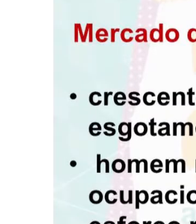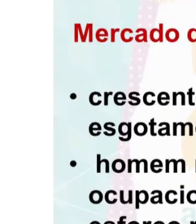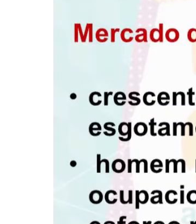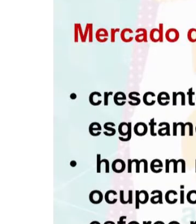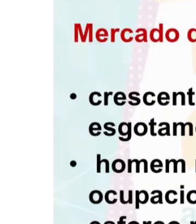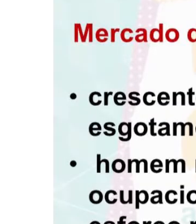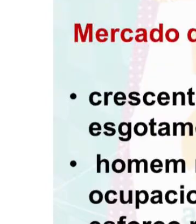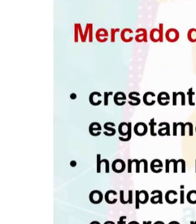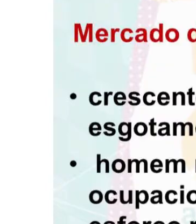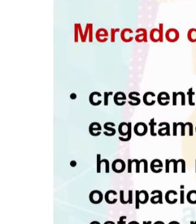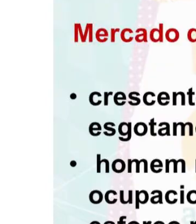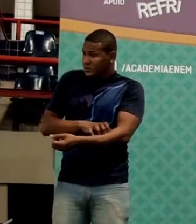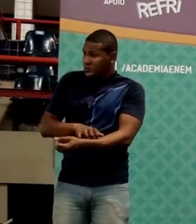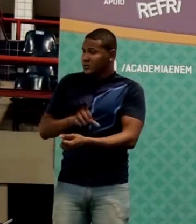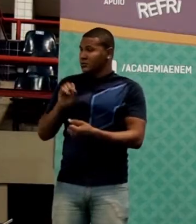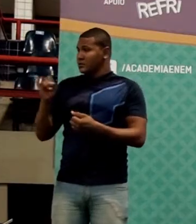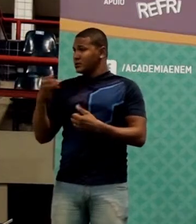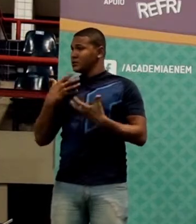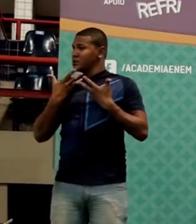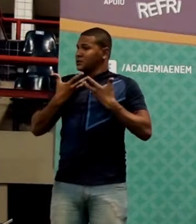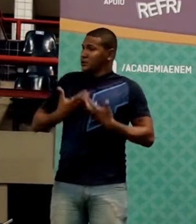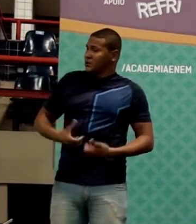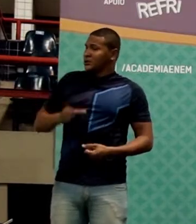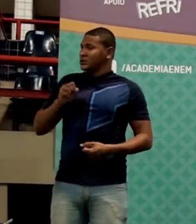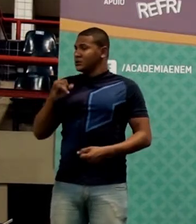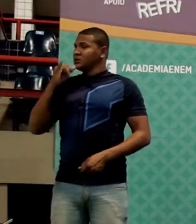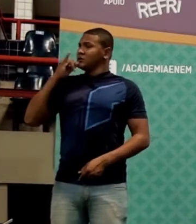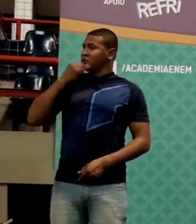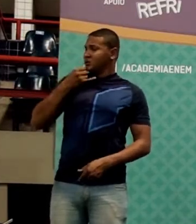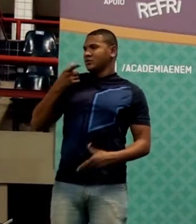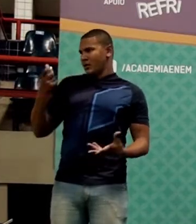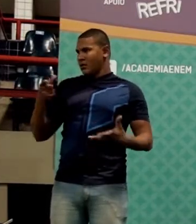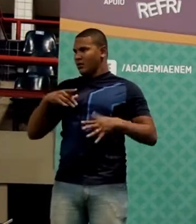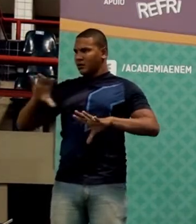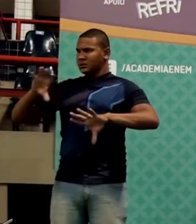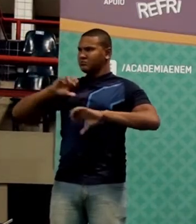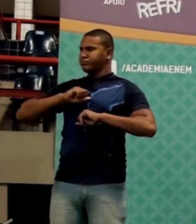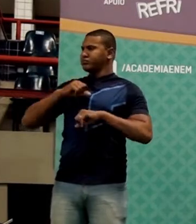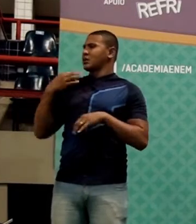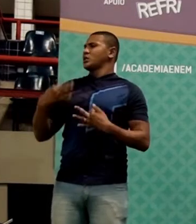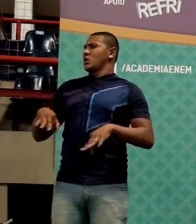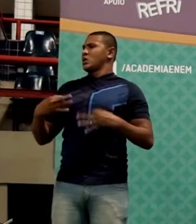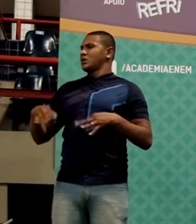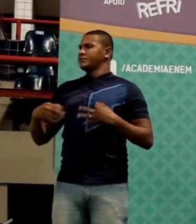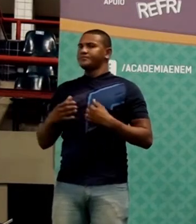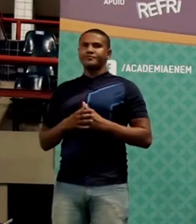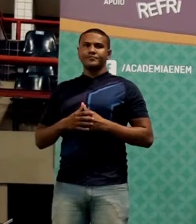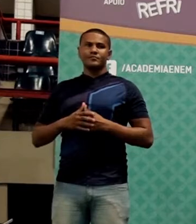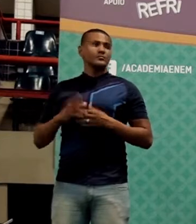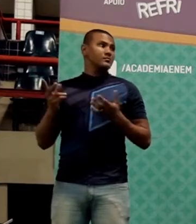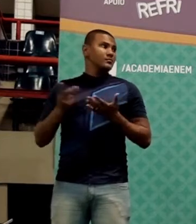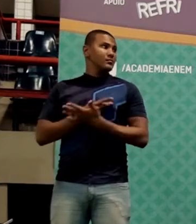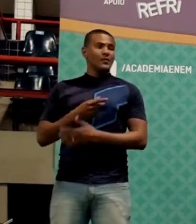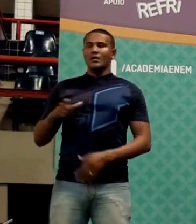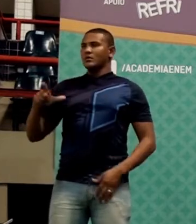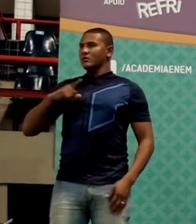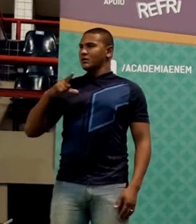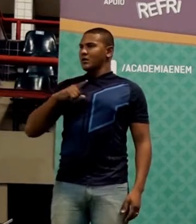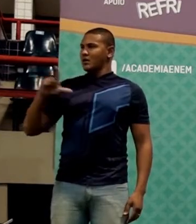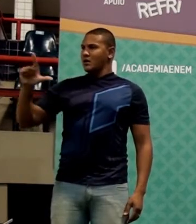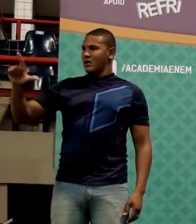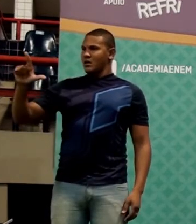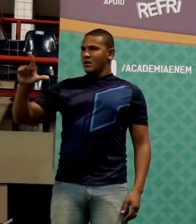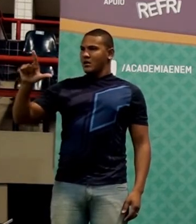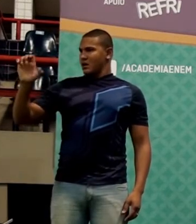se ele está mais cansado, ele vai adoecer mais. E aí aparece a LER, por exemplo. Vocês sabem o que é a LER, que já